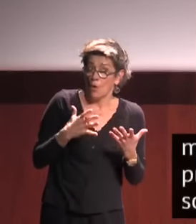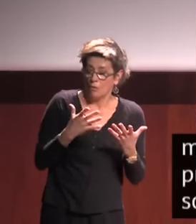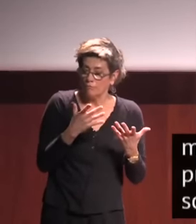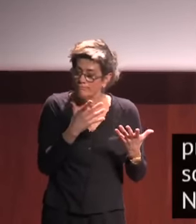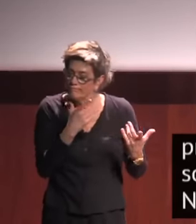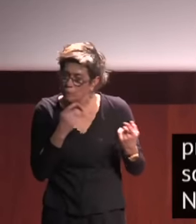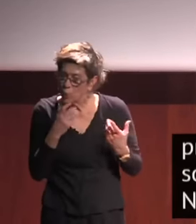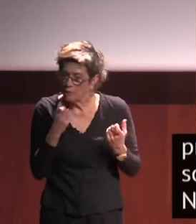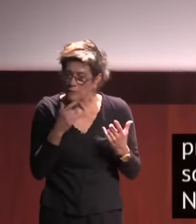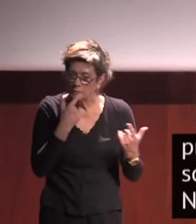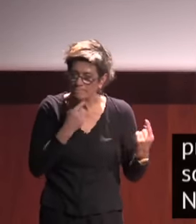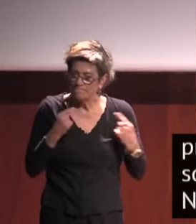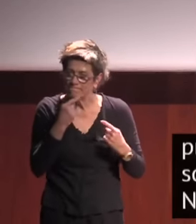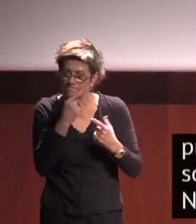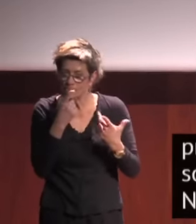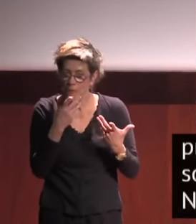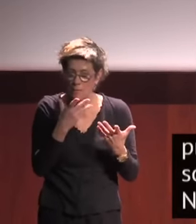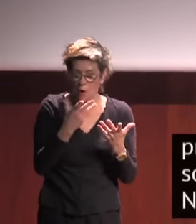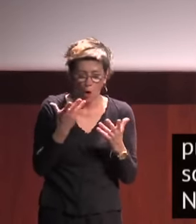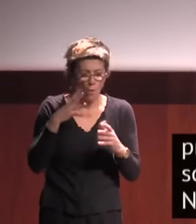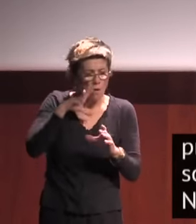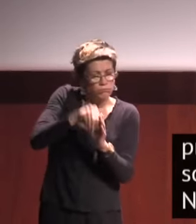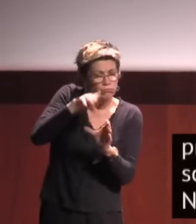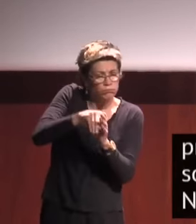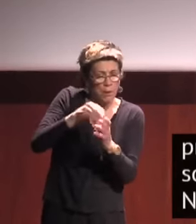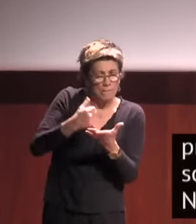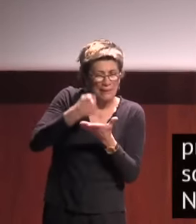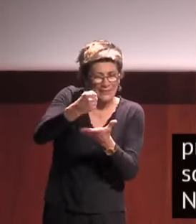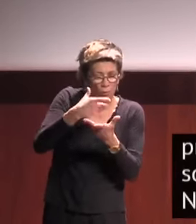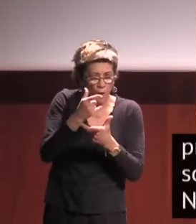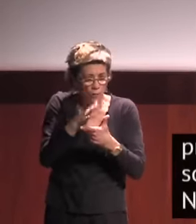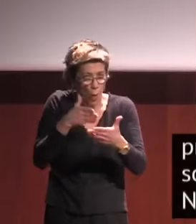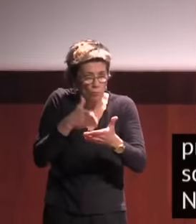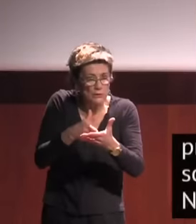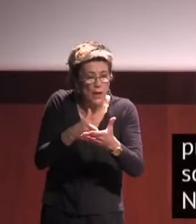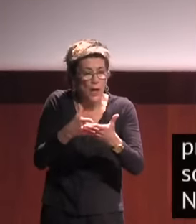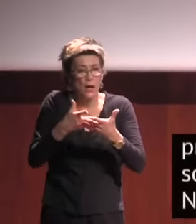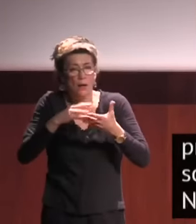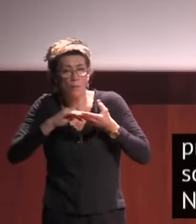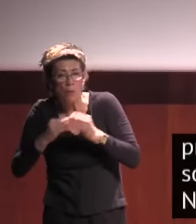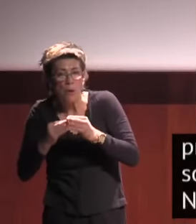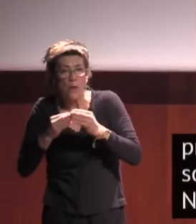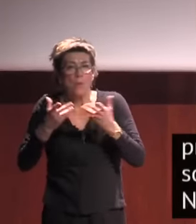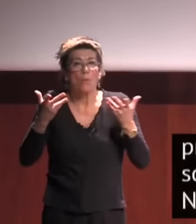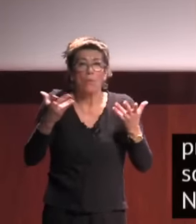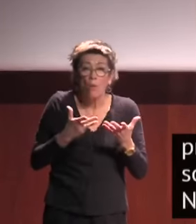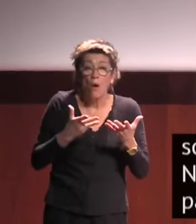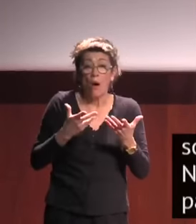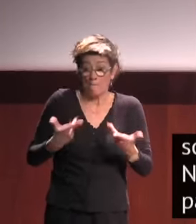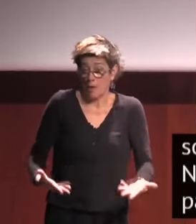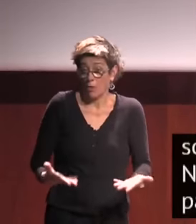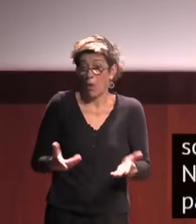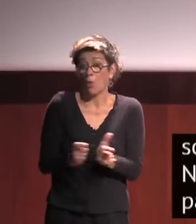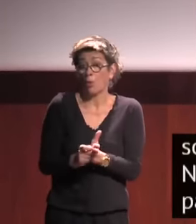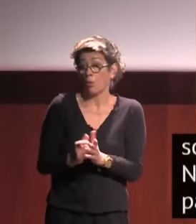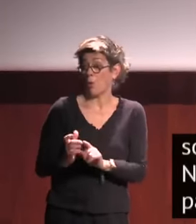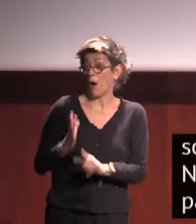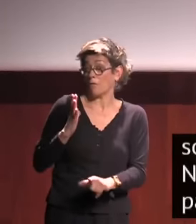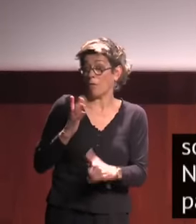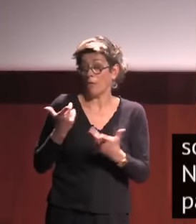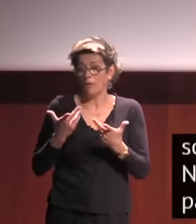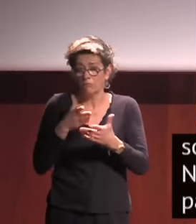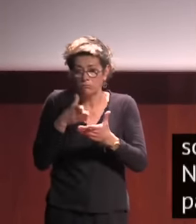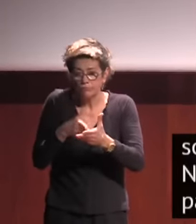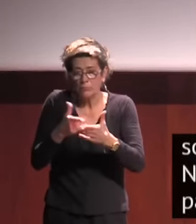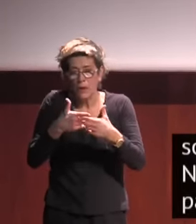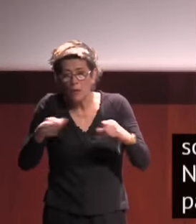des obstacles que rencontre cette patrimonialisation ou qu'elle a rencontrés par le passé. Obstacles linguistiques, obstacles